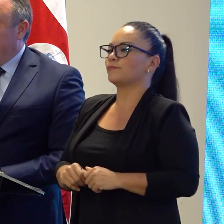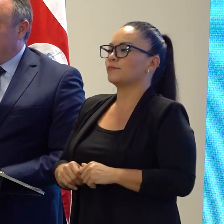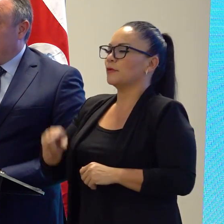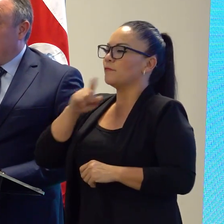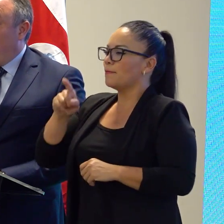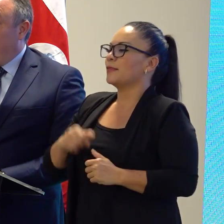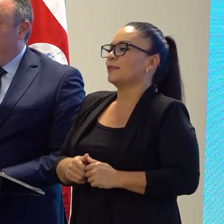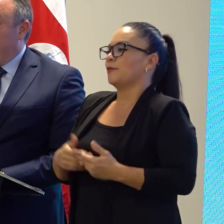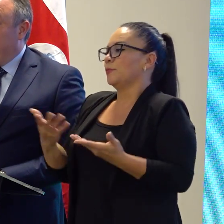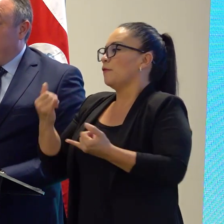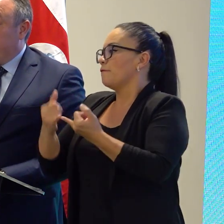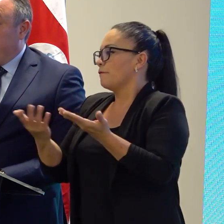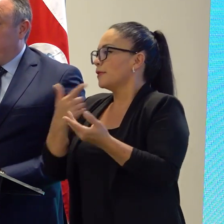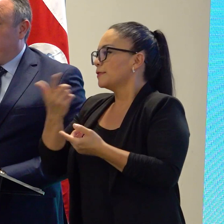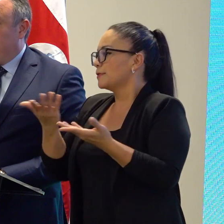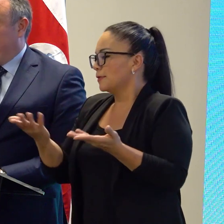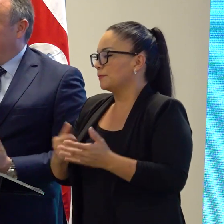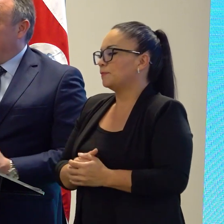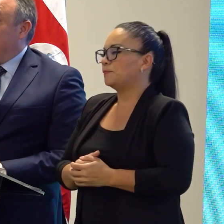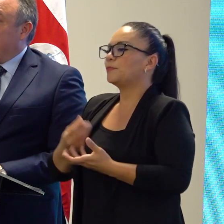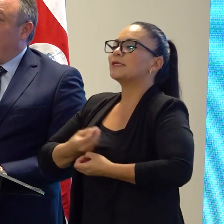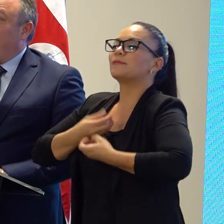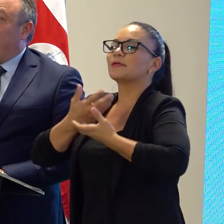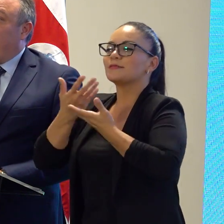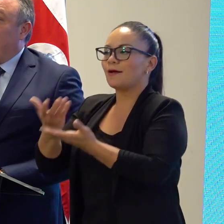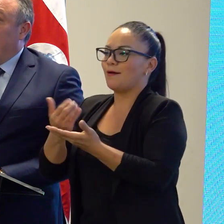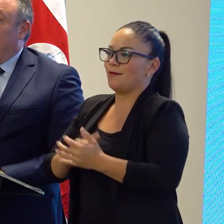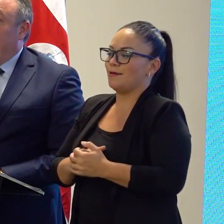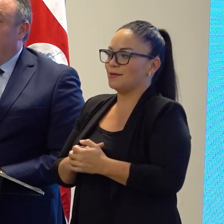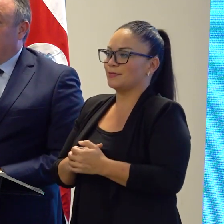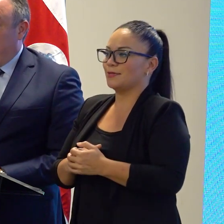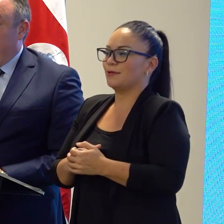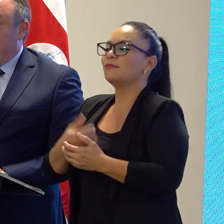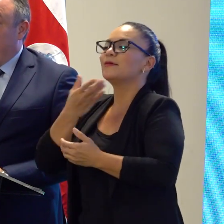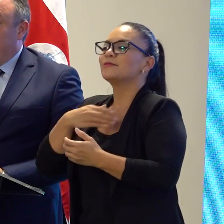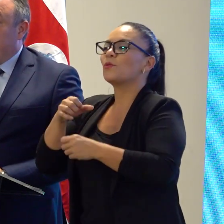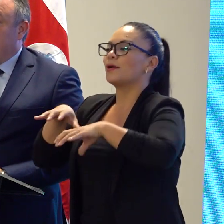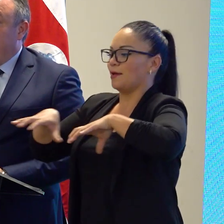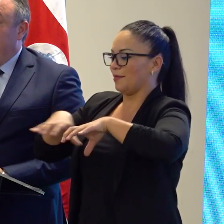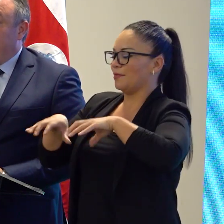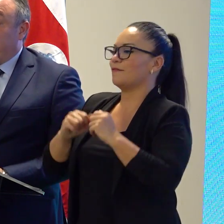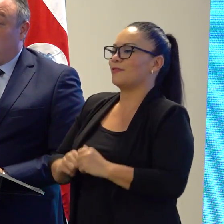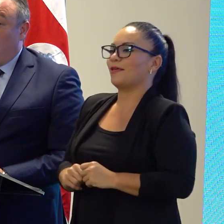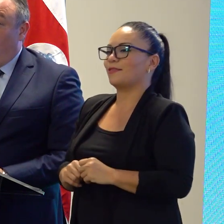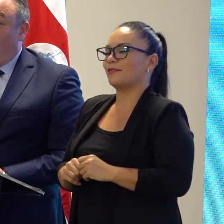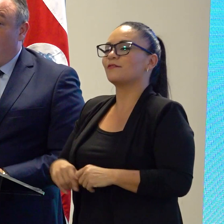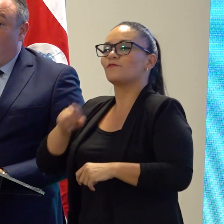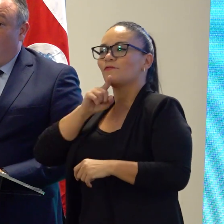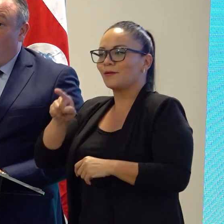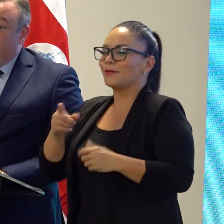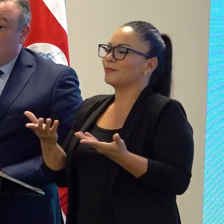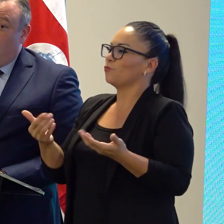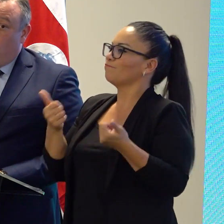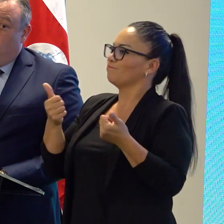hacerles una expresarles el deseo de que la actividad sea todo